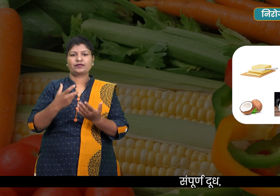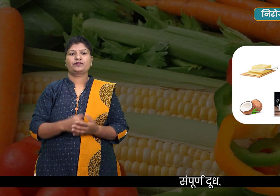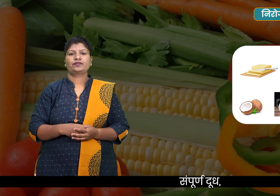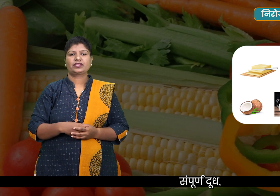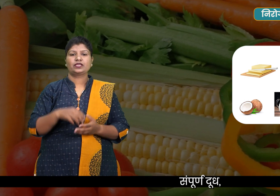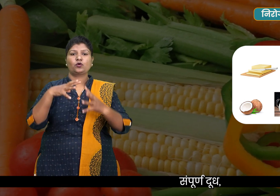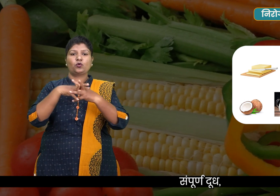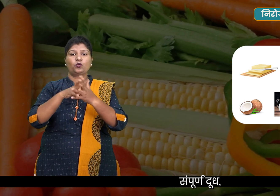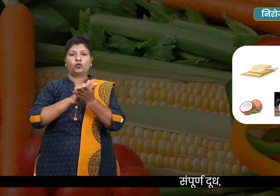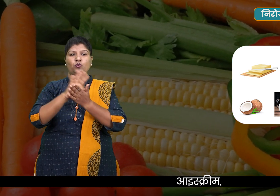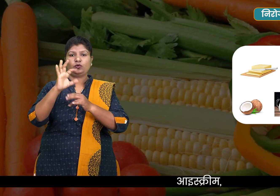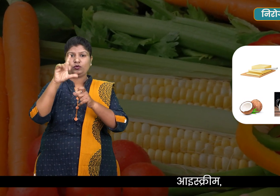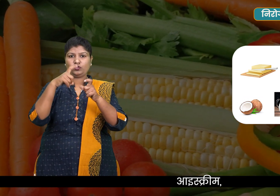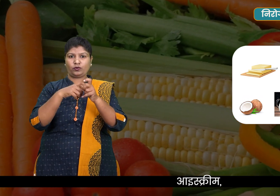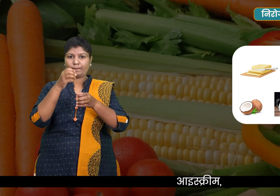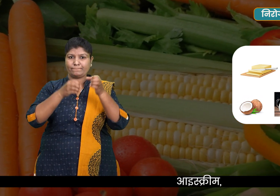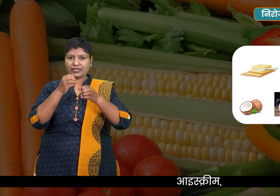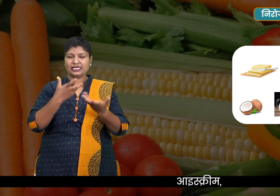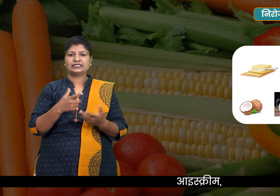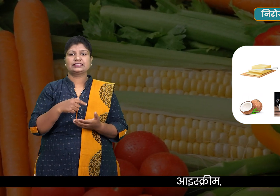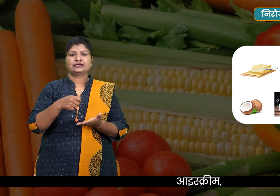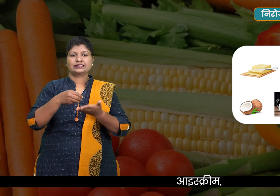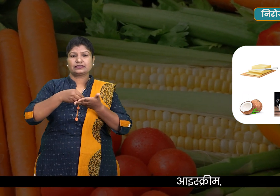संपूर्ण दूध, आईस्क्रीम,